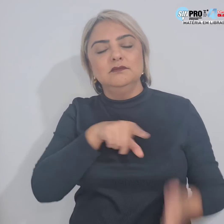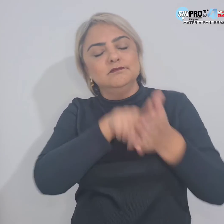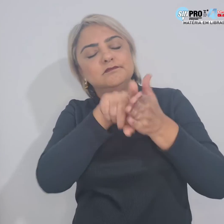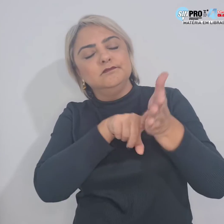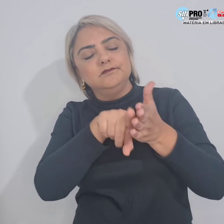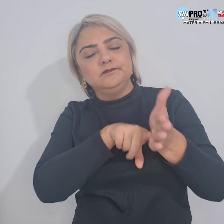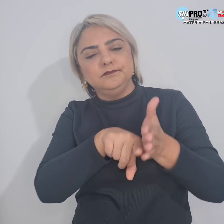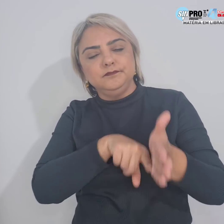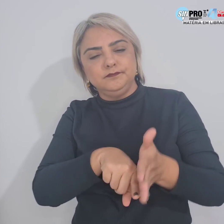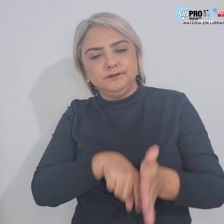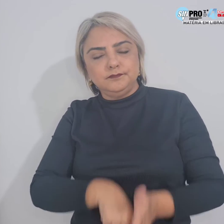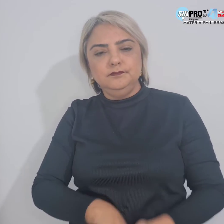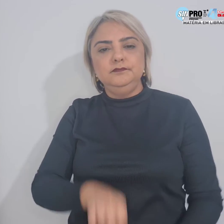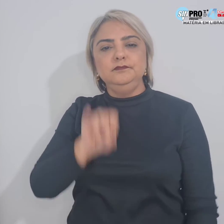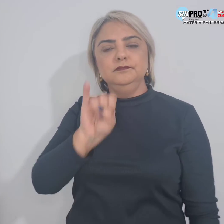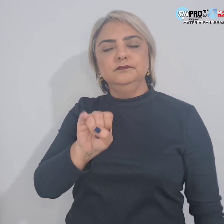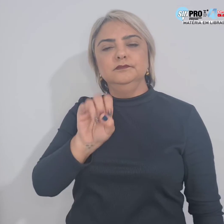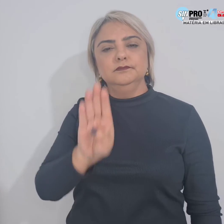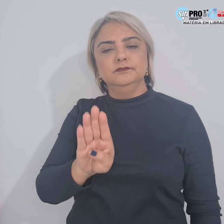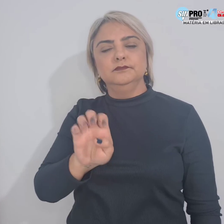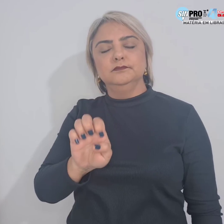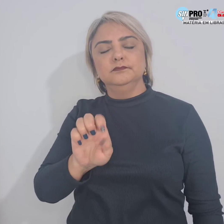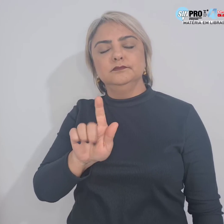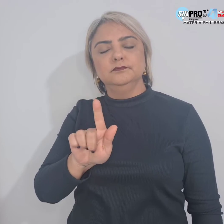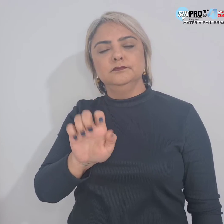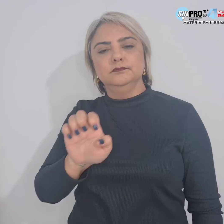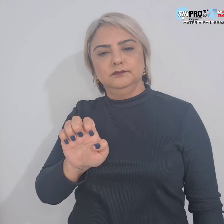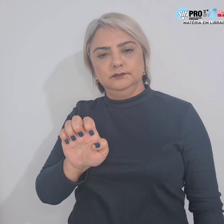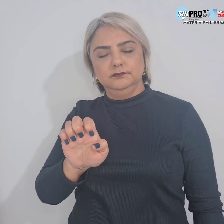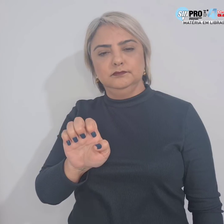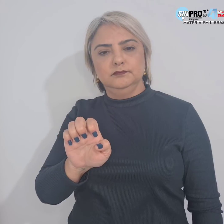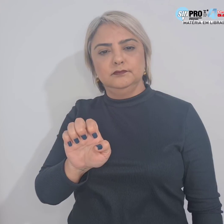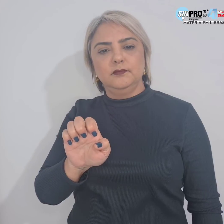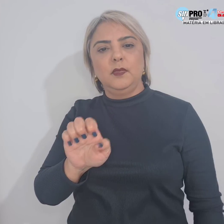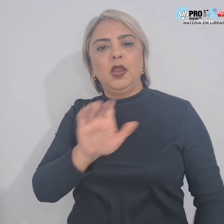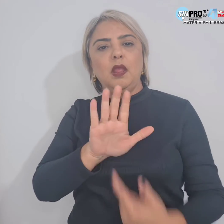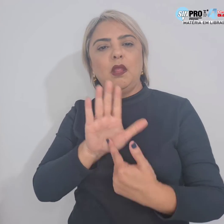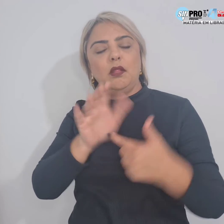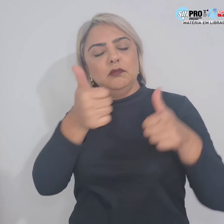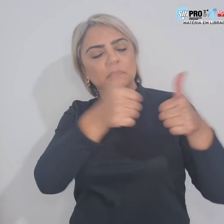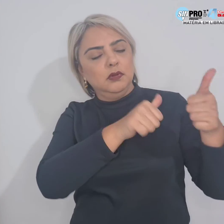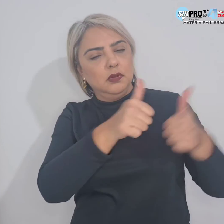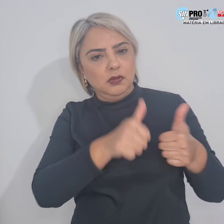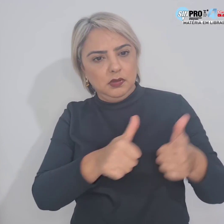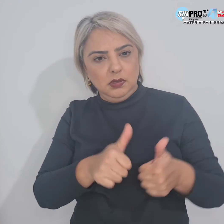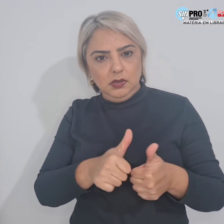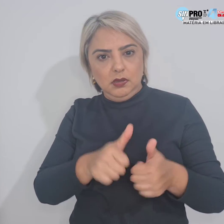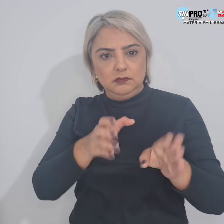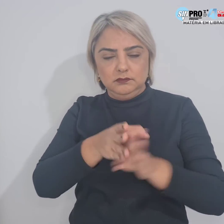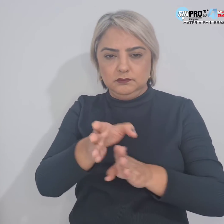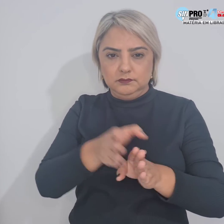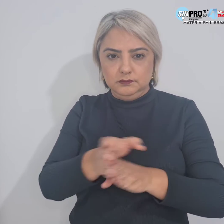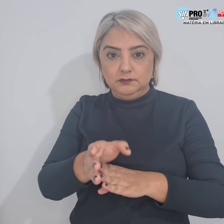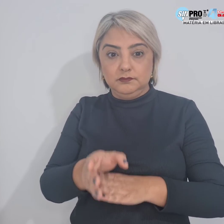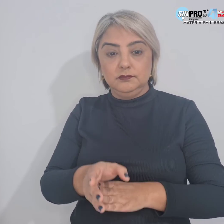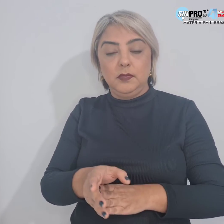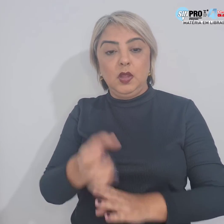Pesquisa do Instituto Brasileiro de Geografia e Estatística, IBGE, analisada pela consultoria.